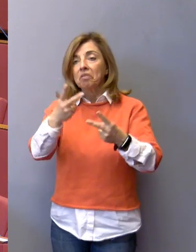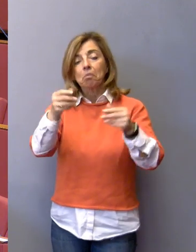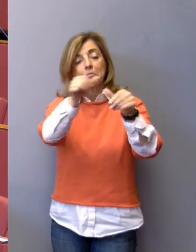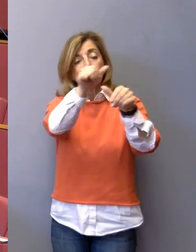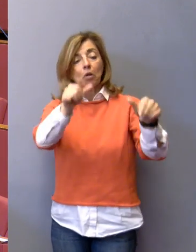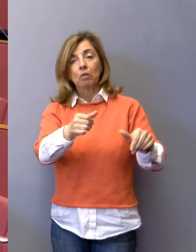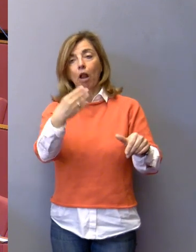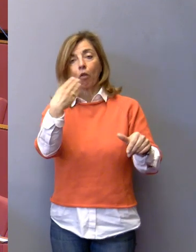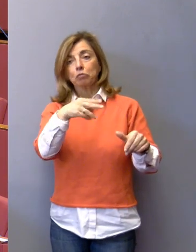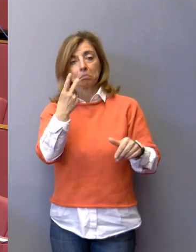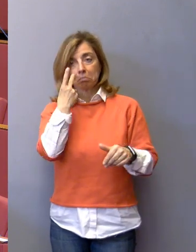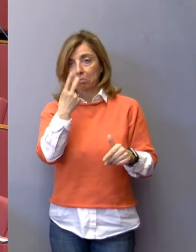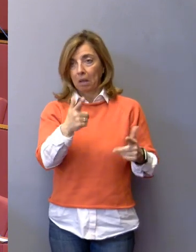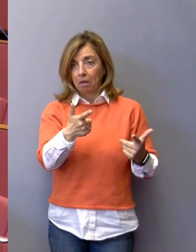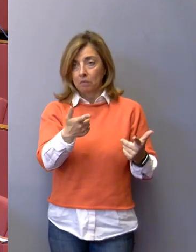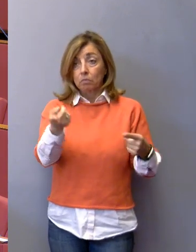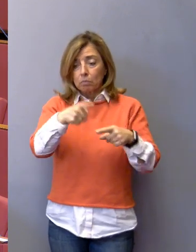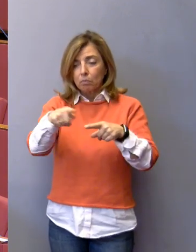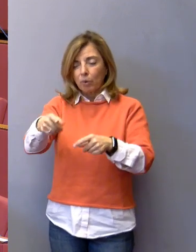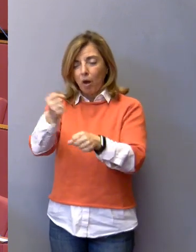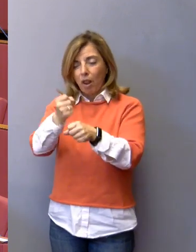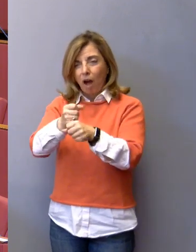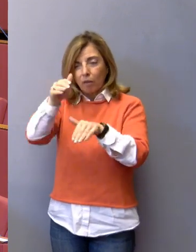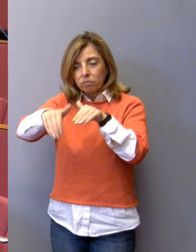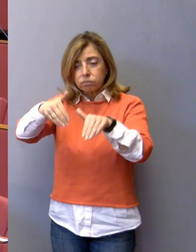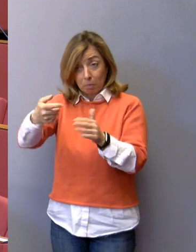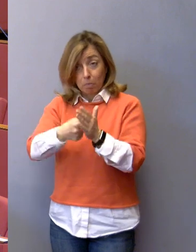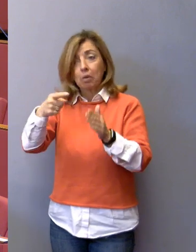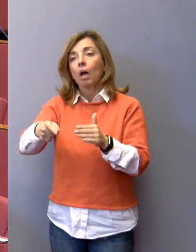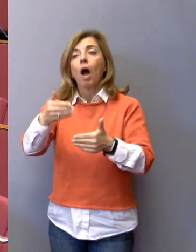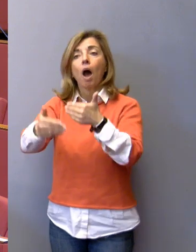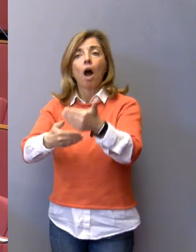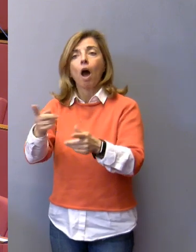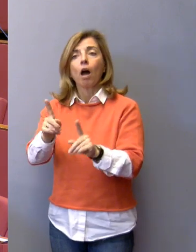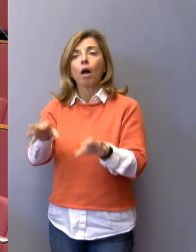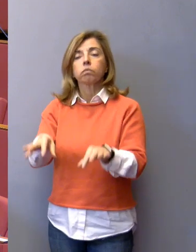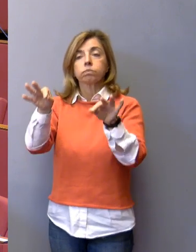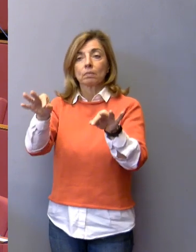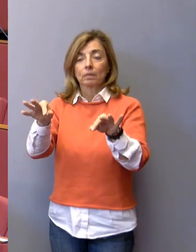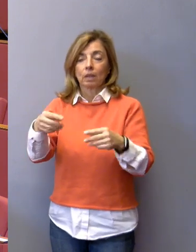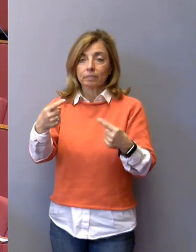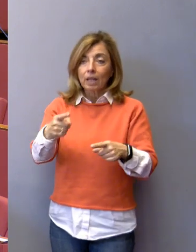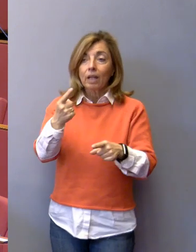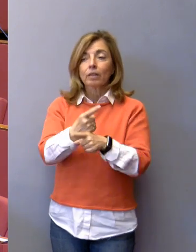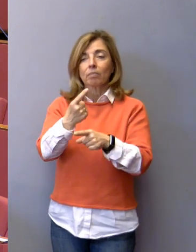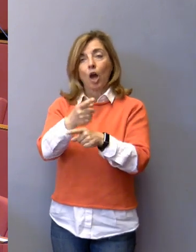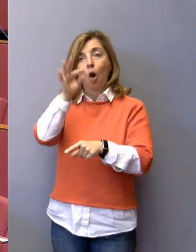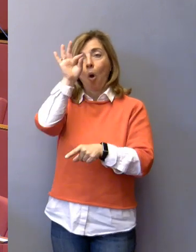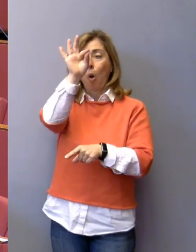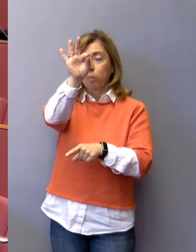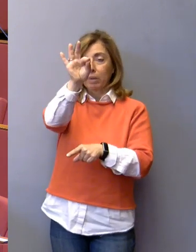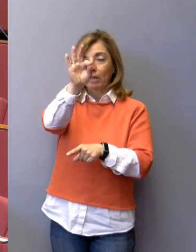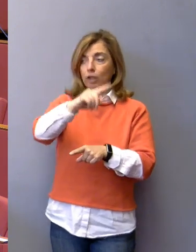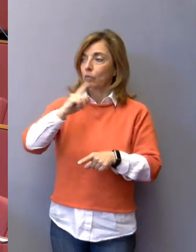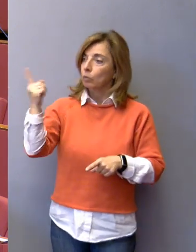di un cantiere così fondamentale Beh proviamo diciamo a lavorare a perseguire Questo obiettivo comune facendo sentire